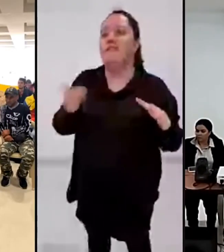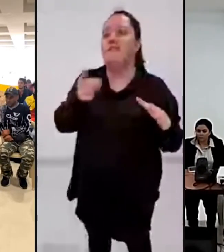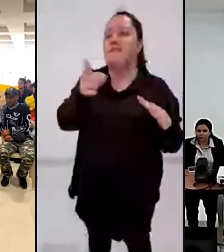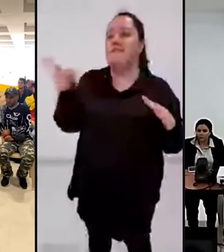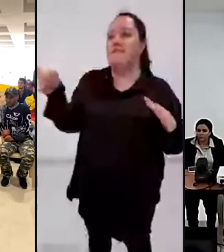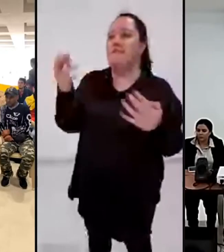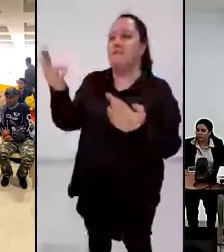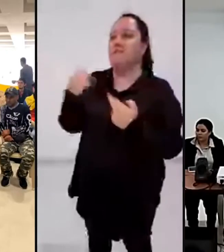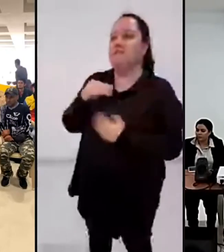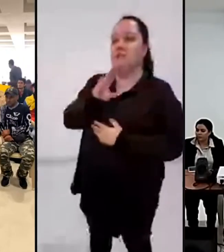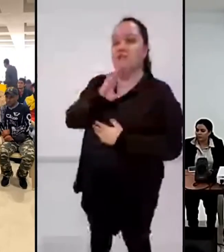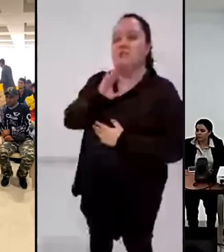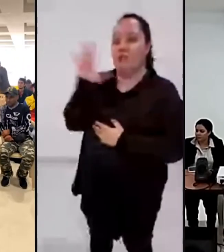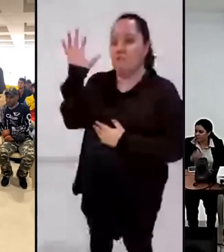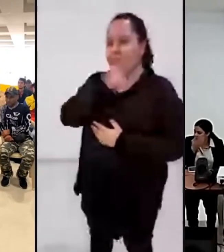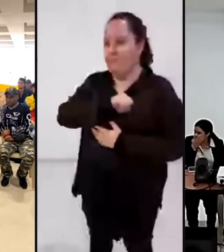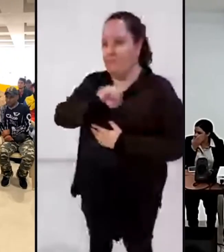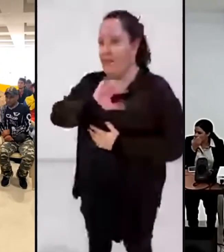eso